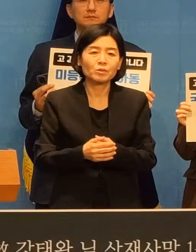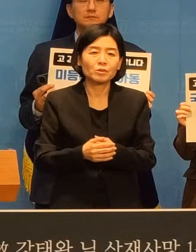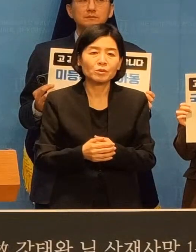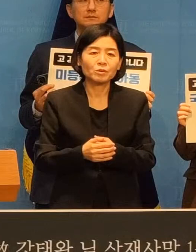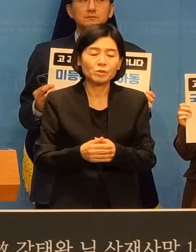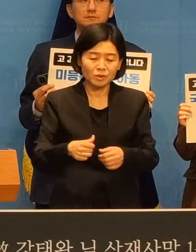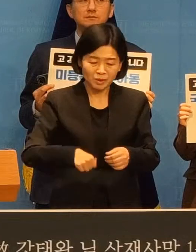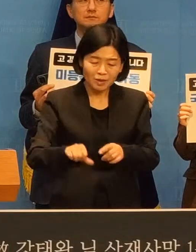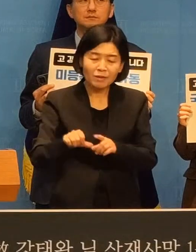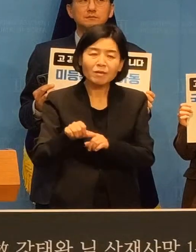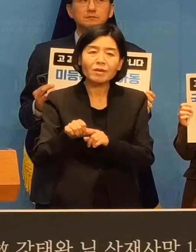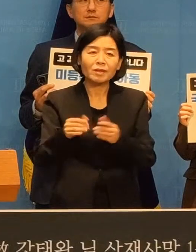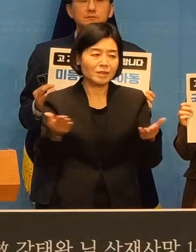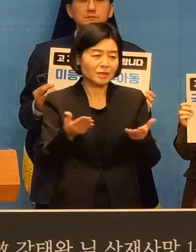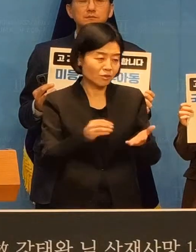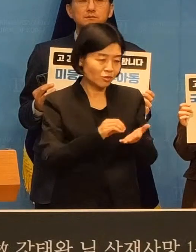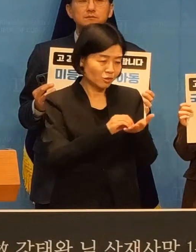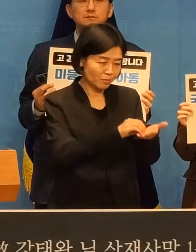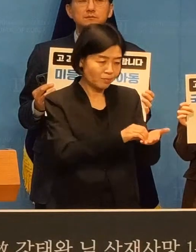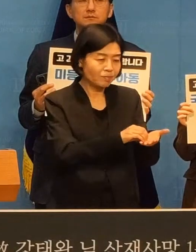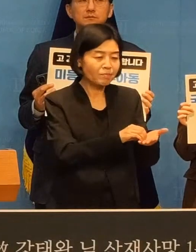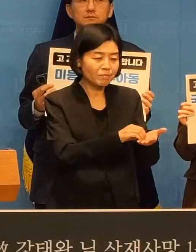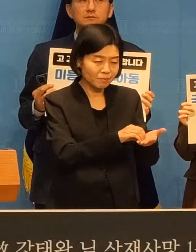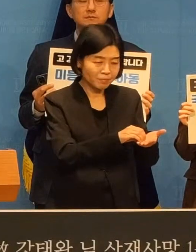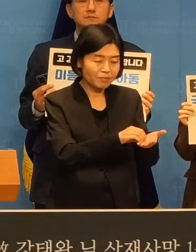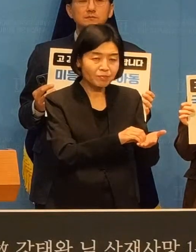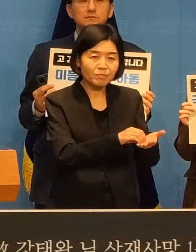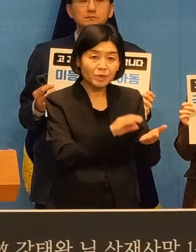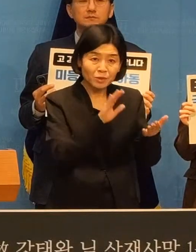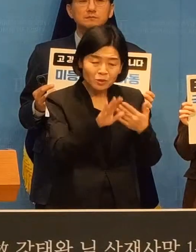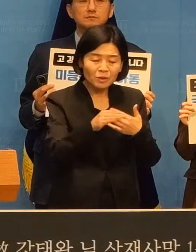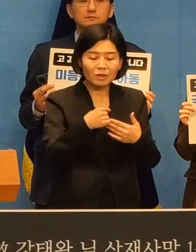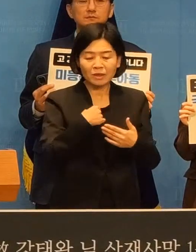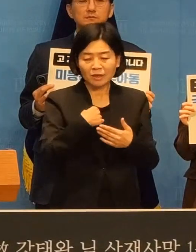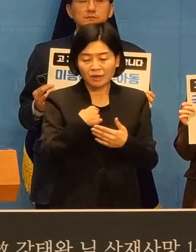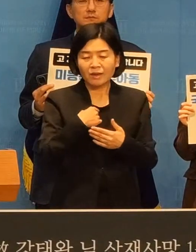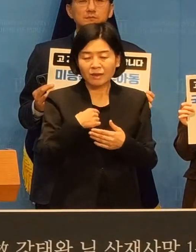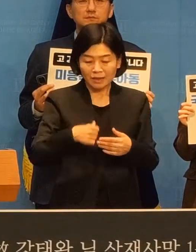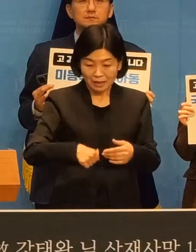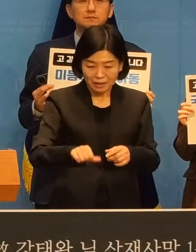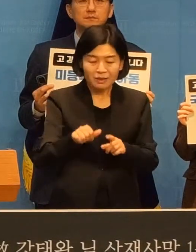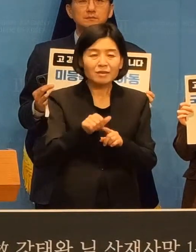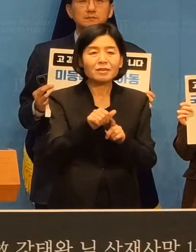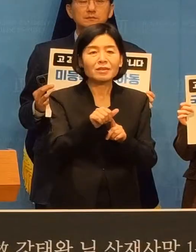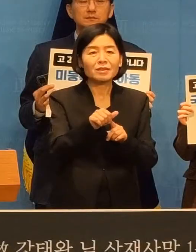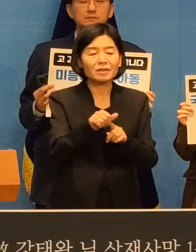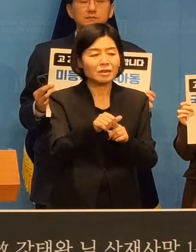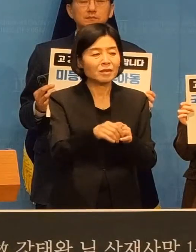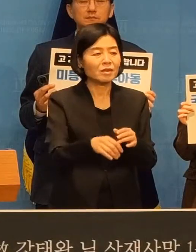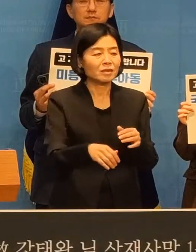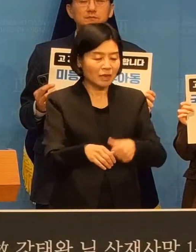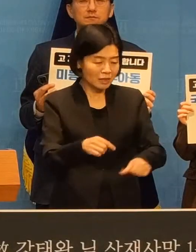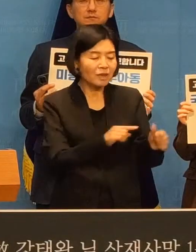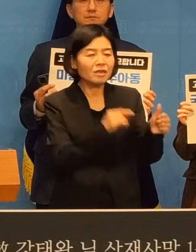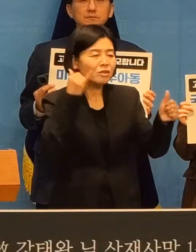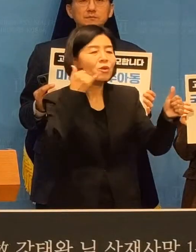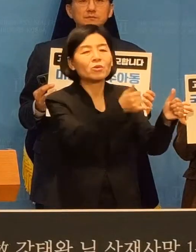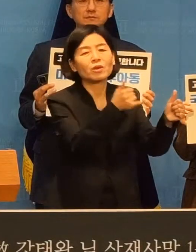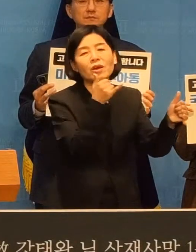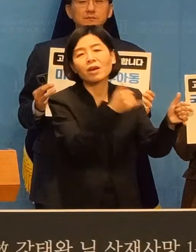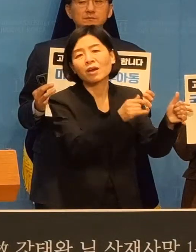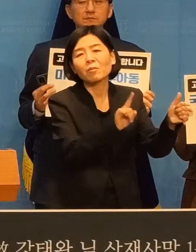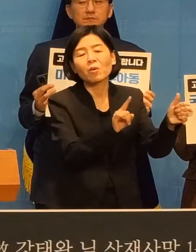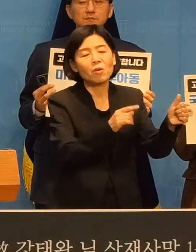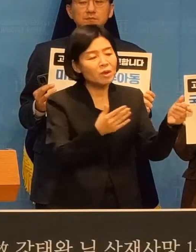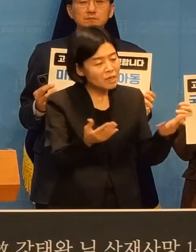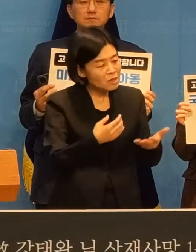태연이가 취직하고 나서 저는 태연이한테 전화할 때마다 일이 위험한지